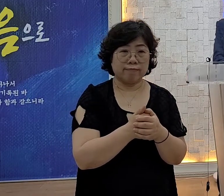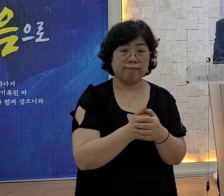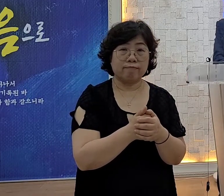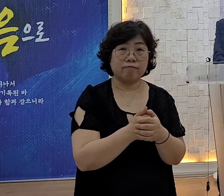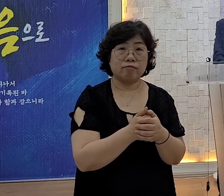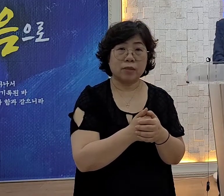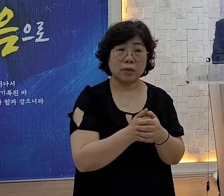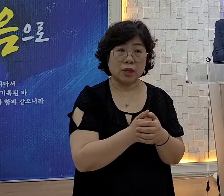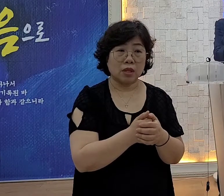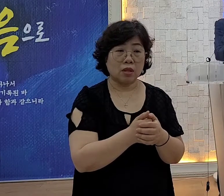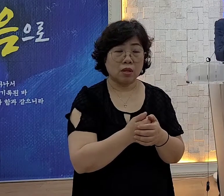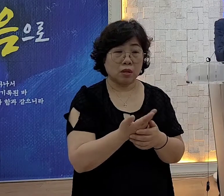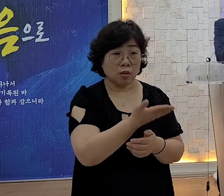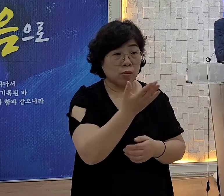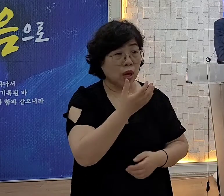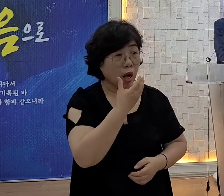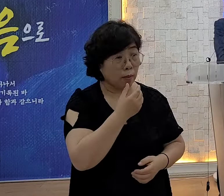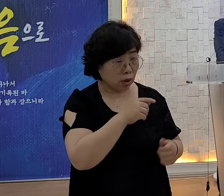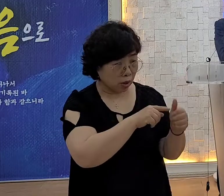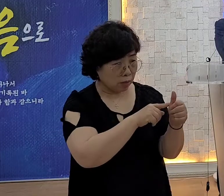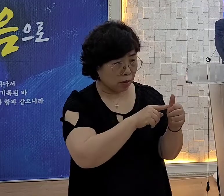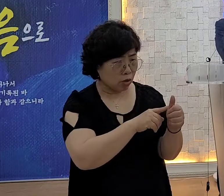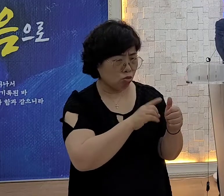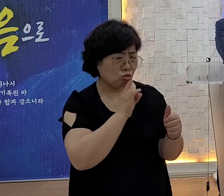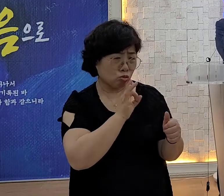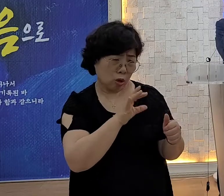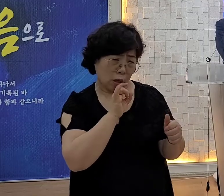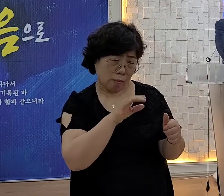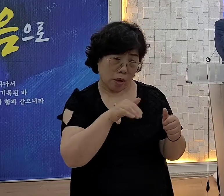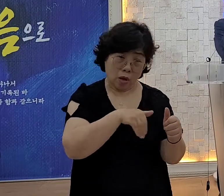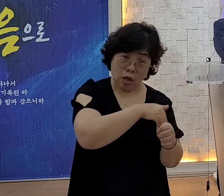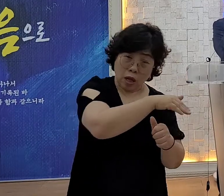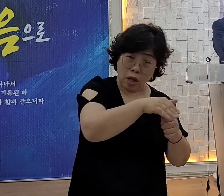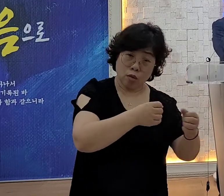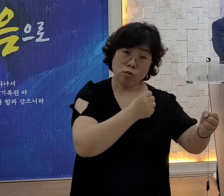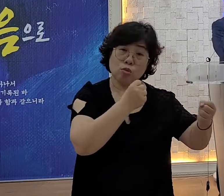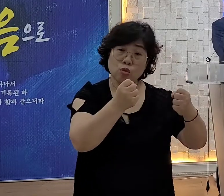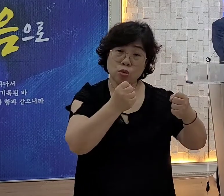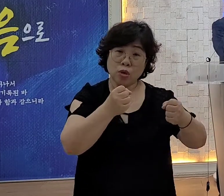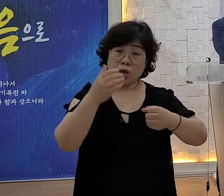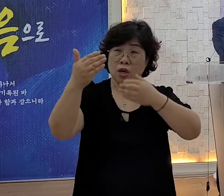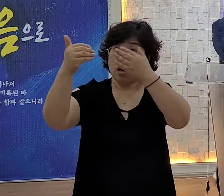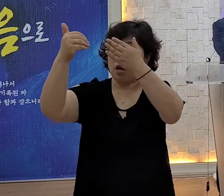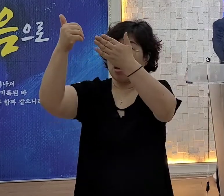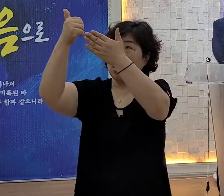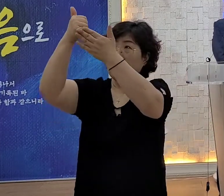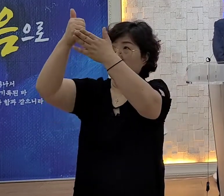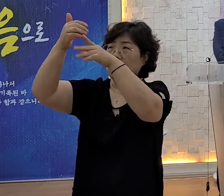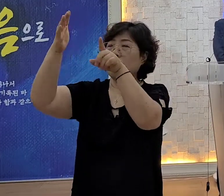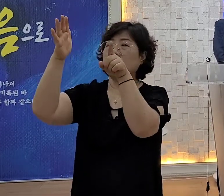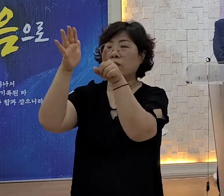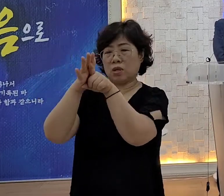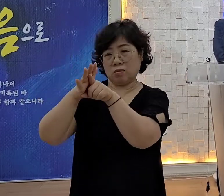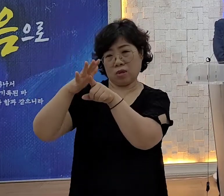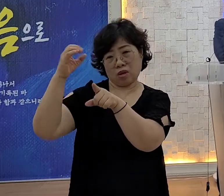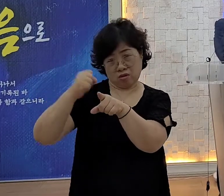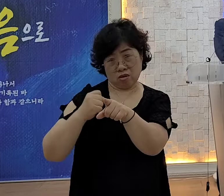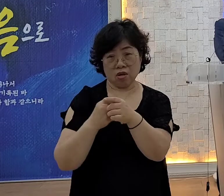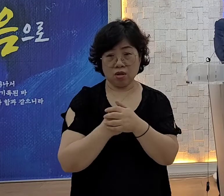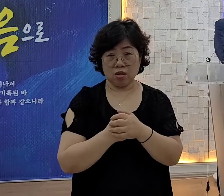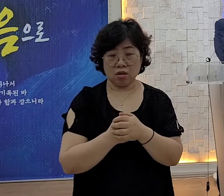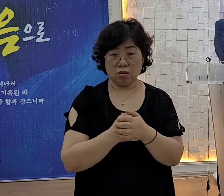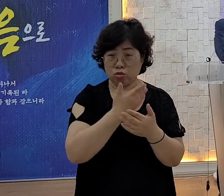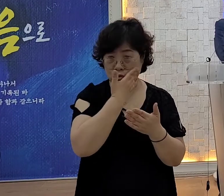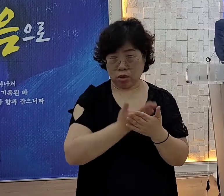자, 여러분 아브라함은 그 불가능한 환경 가운데서도 하나님을 믿었다.